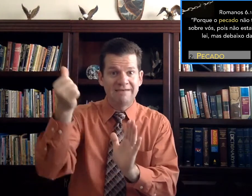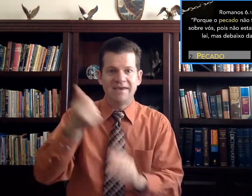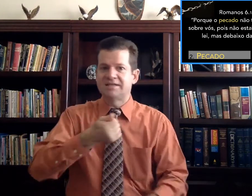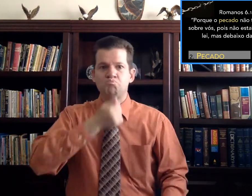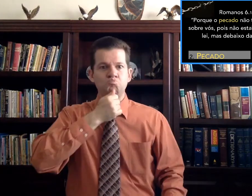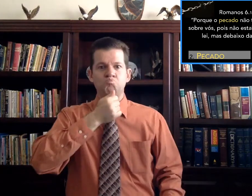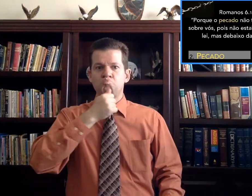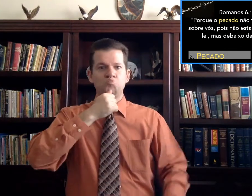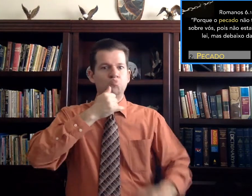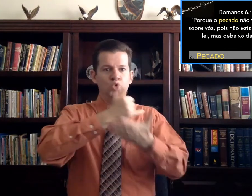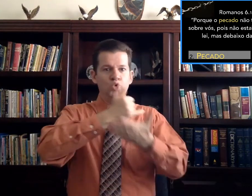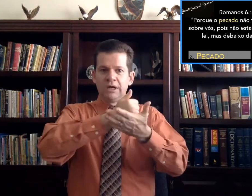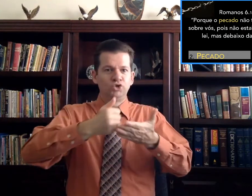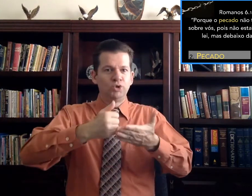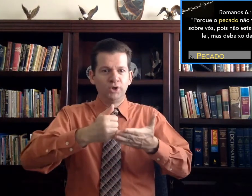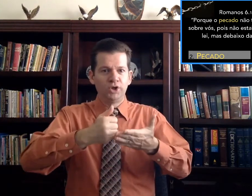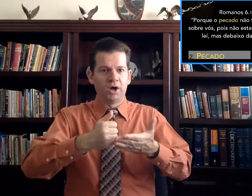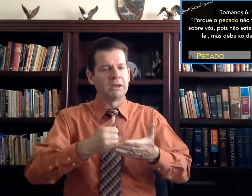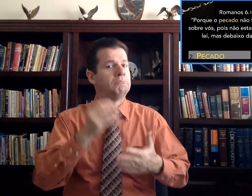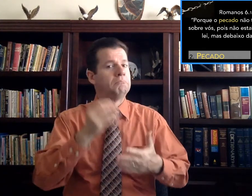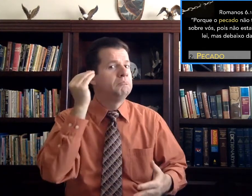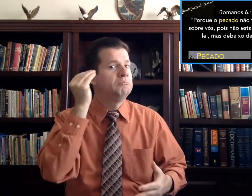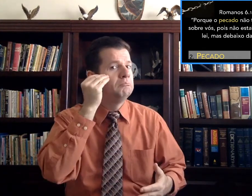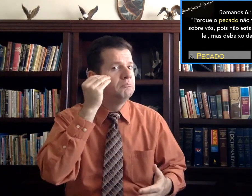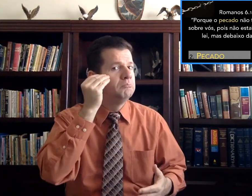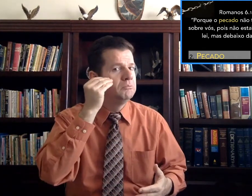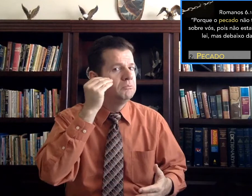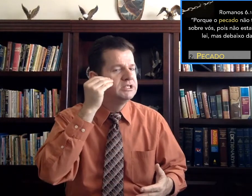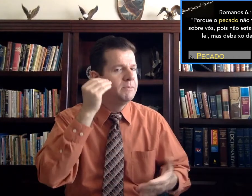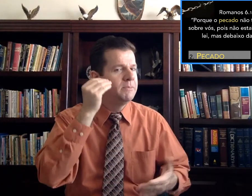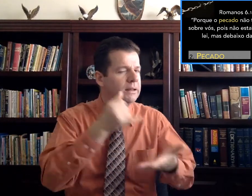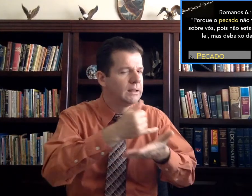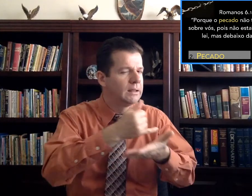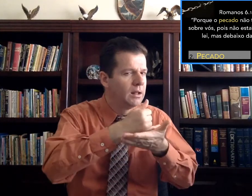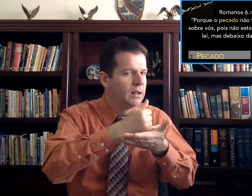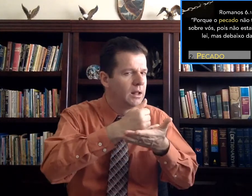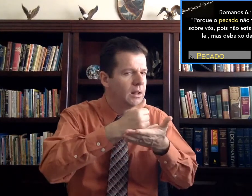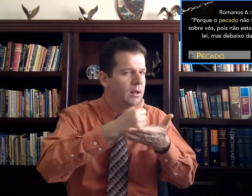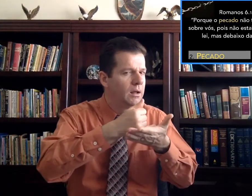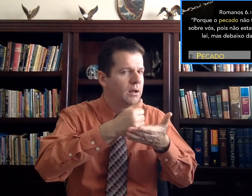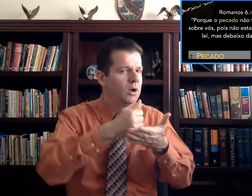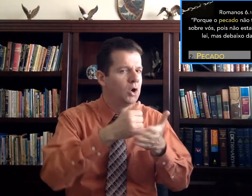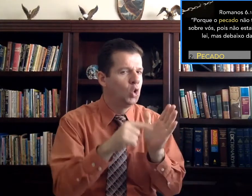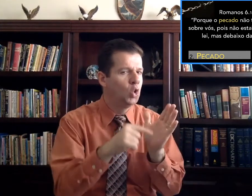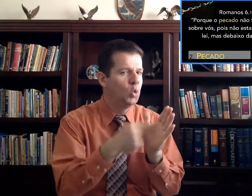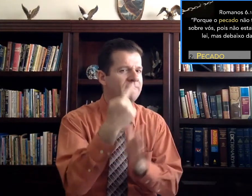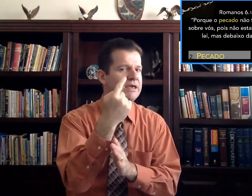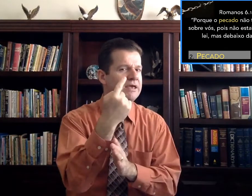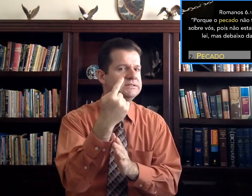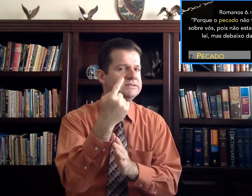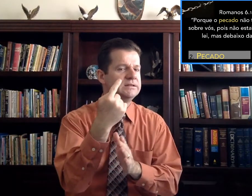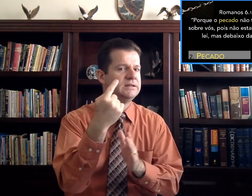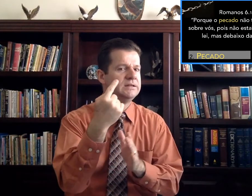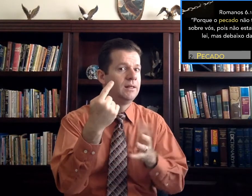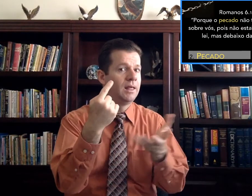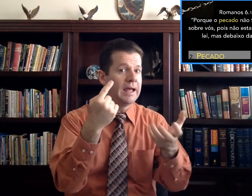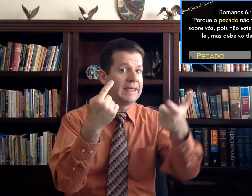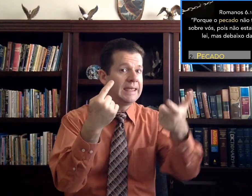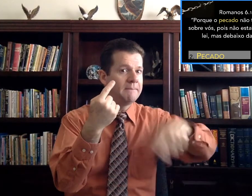vez, nunca tomou droga. Experimenta uma vez, aí quer